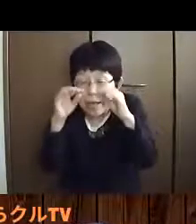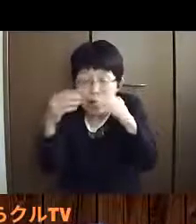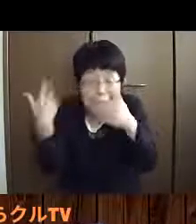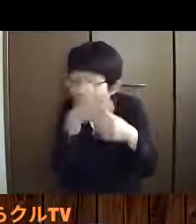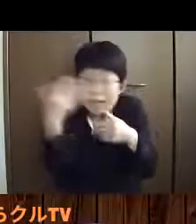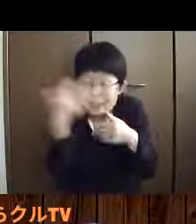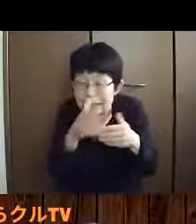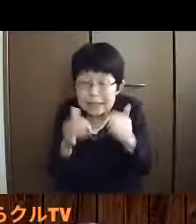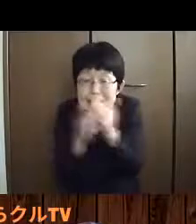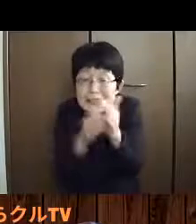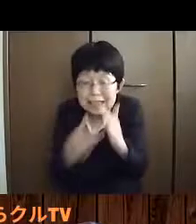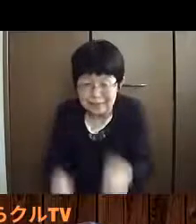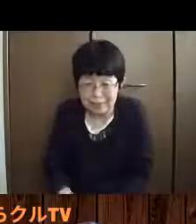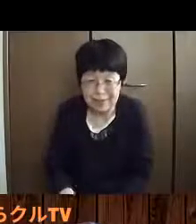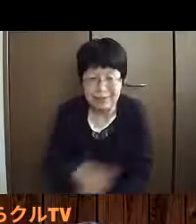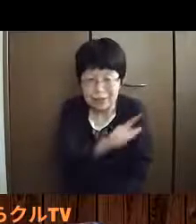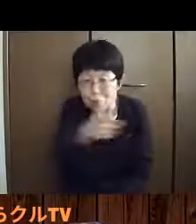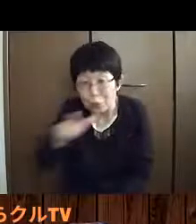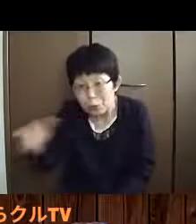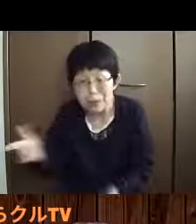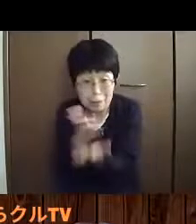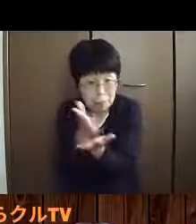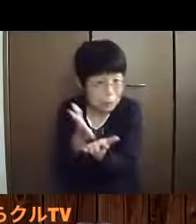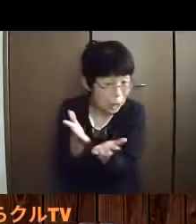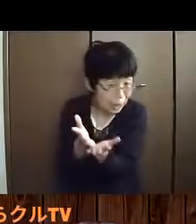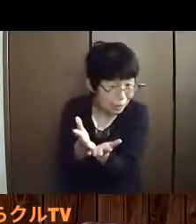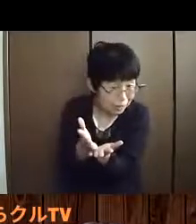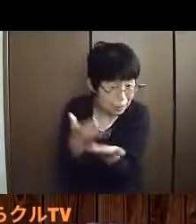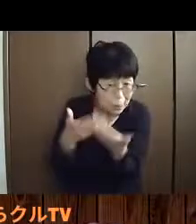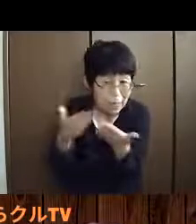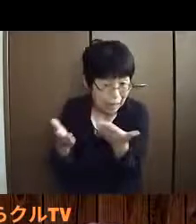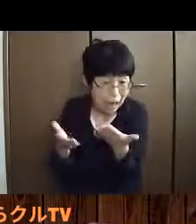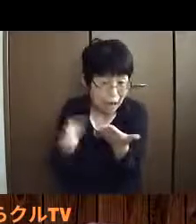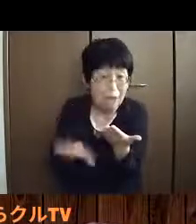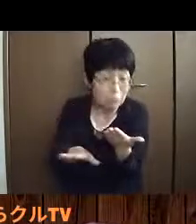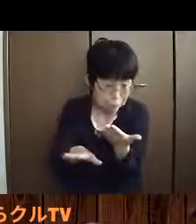いろんなパターンをですね、書いてくださってるんですね。